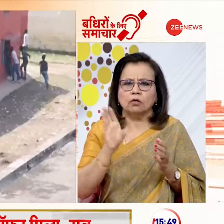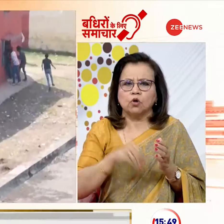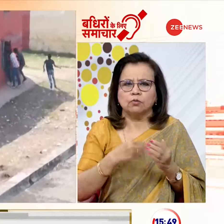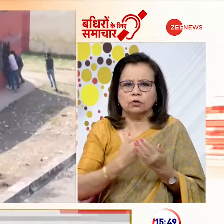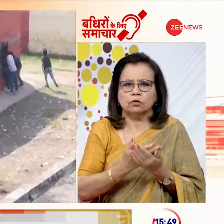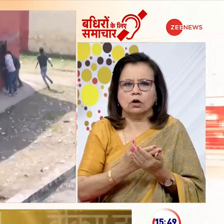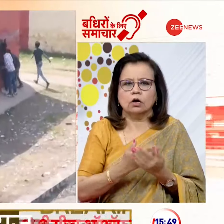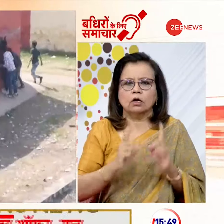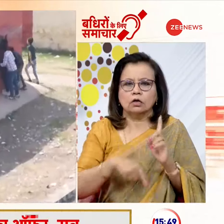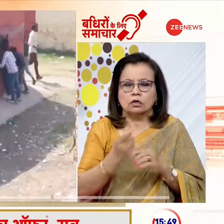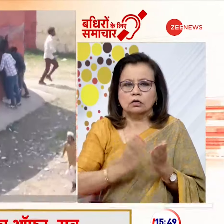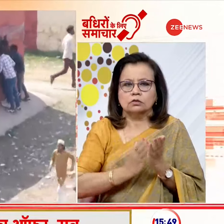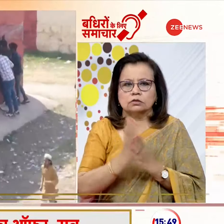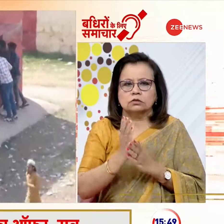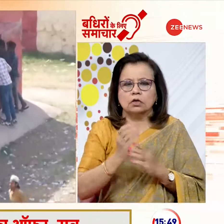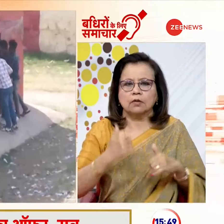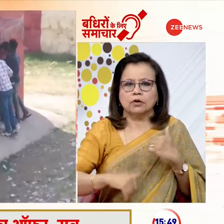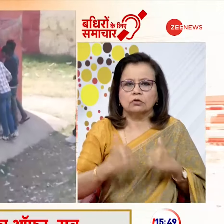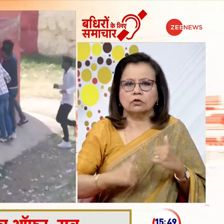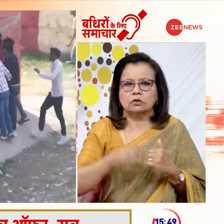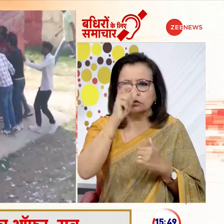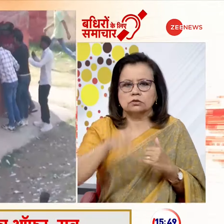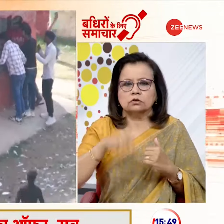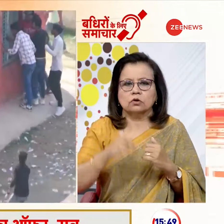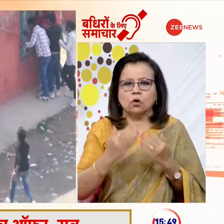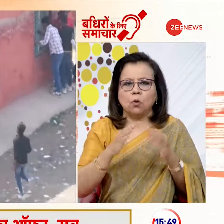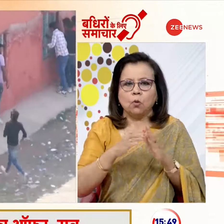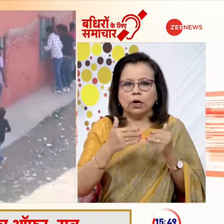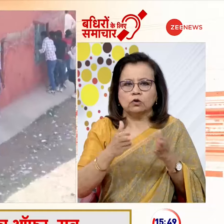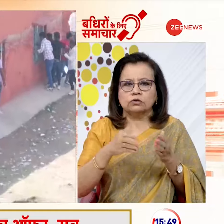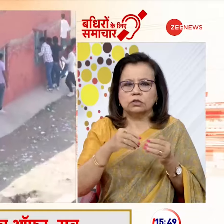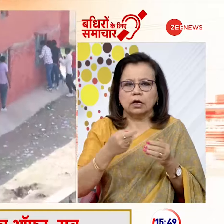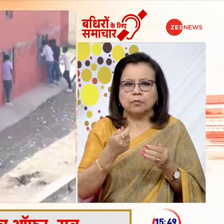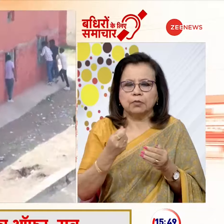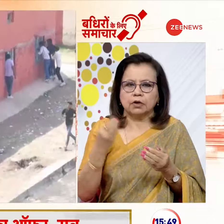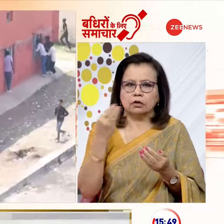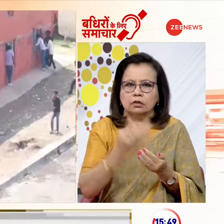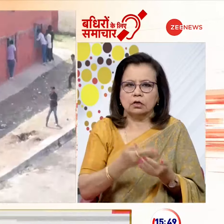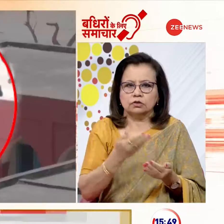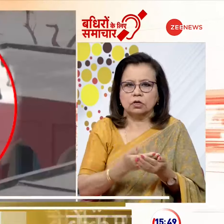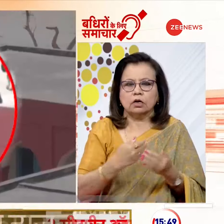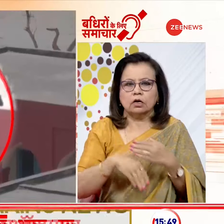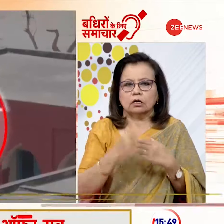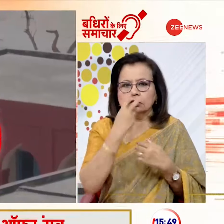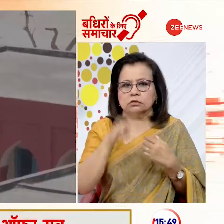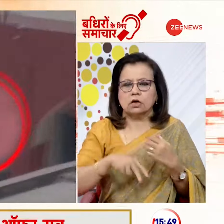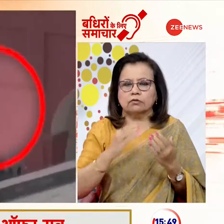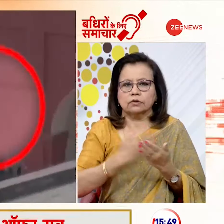किस तरह परिक्षा दे रहे छात्रों को खिड़की से नकल की परचियां पहुचाई जा रही है ये साफ साफ देखा जा सकता